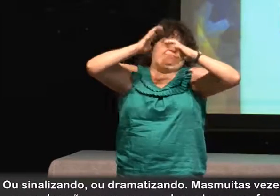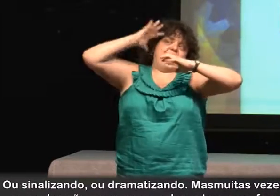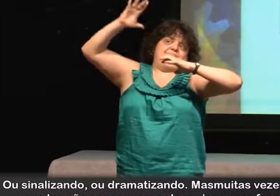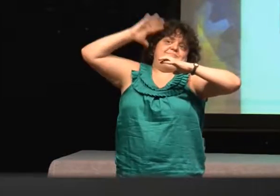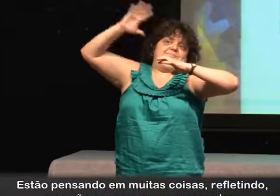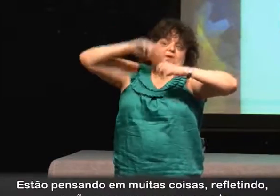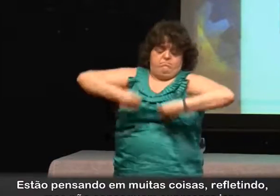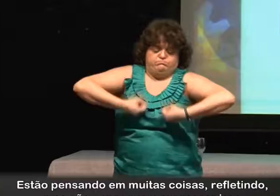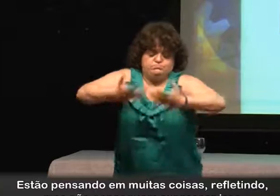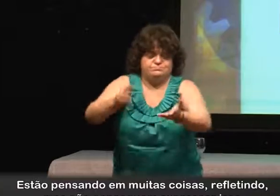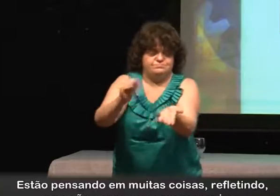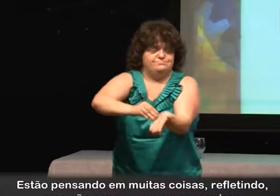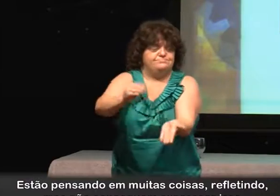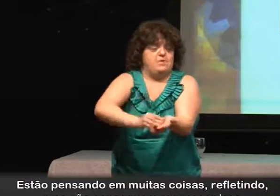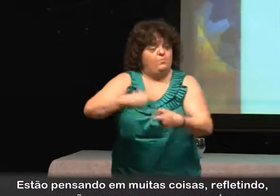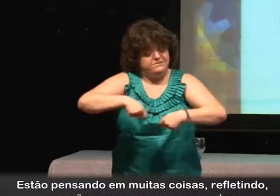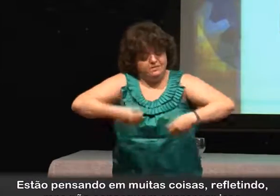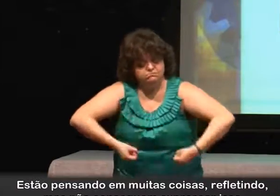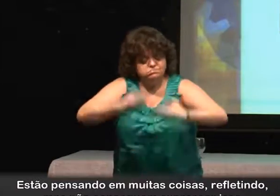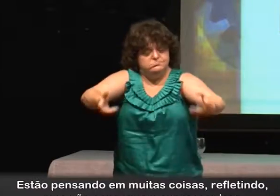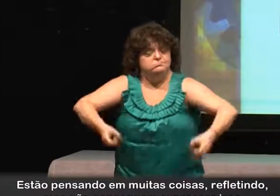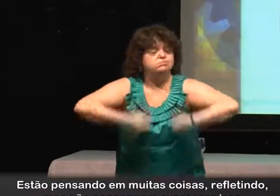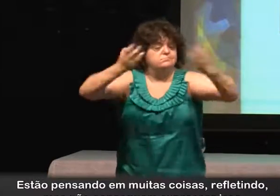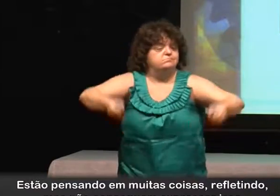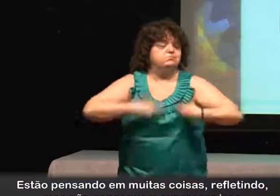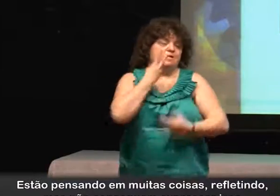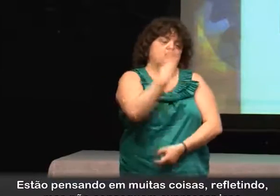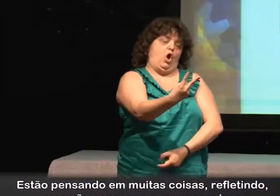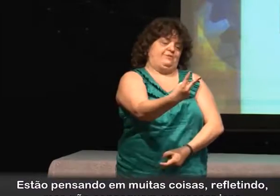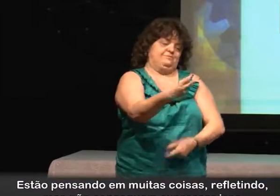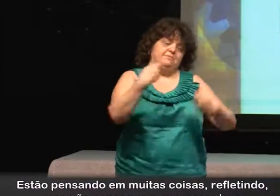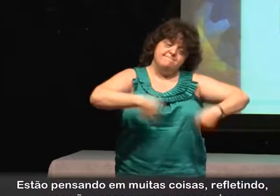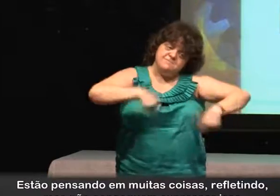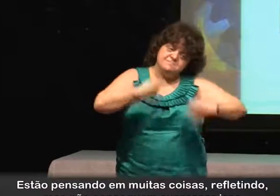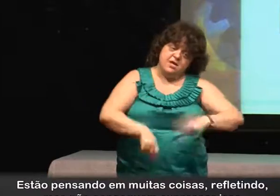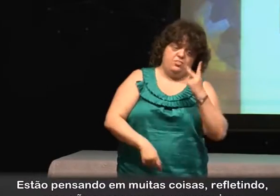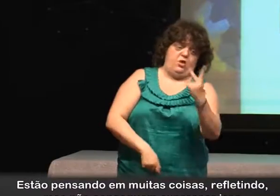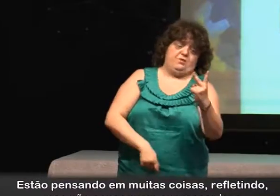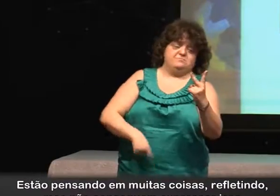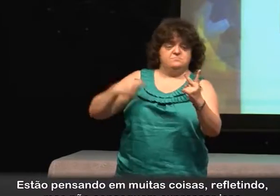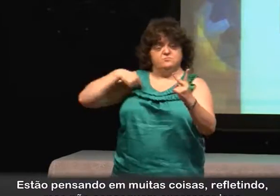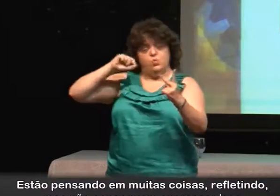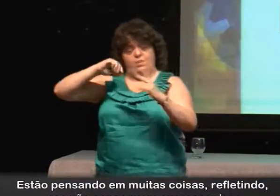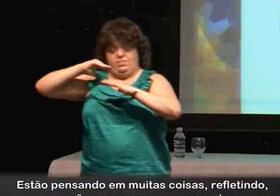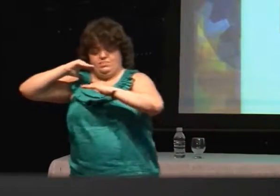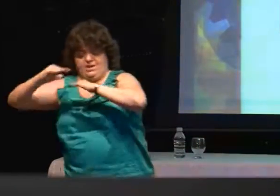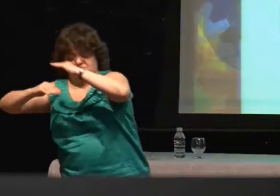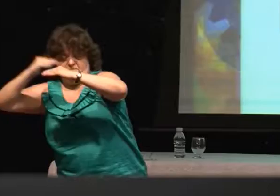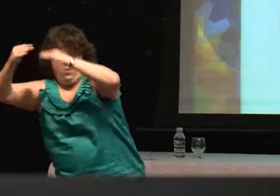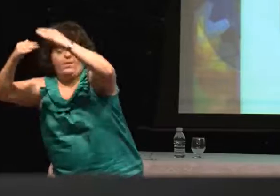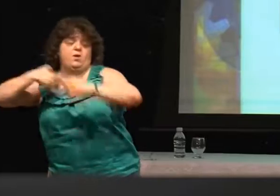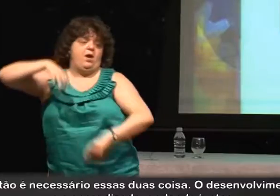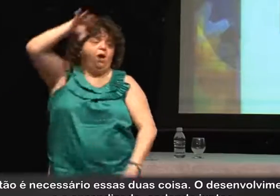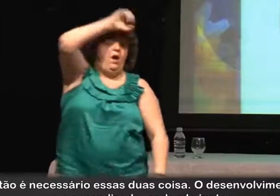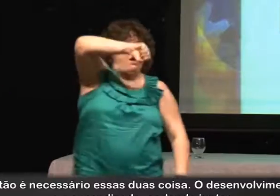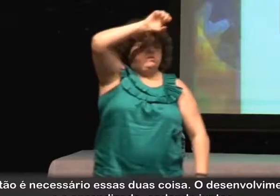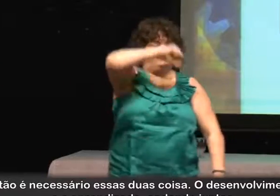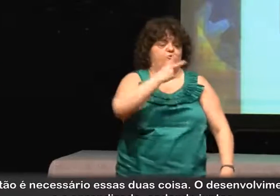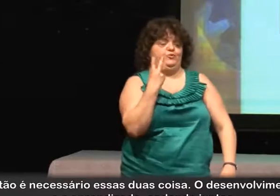fora. Estão pensando em muitas coisas, refletindo sobre diversas coisas, mas não conseguem expressar isso. Então é necessário essas